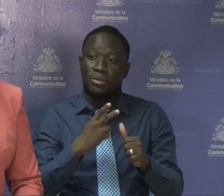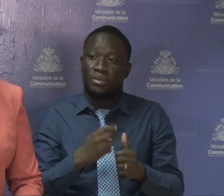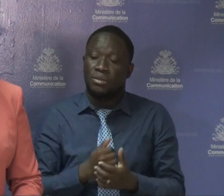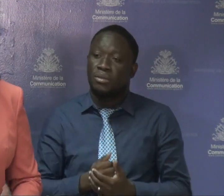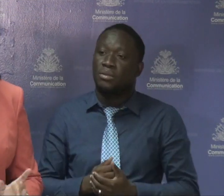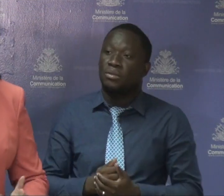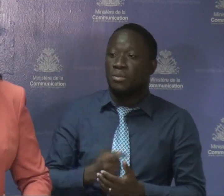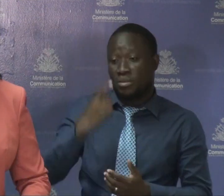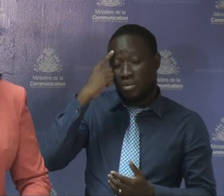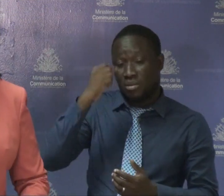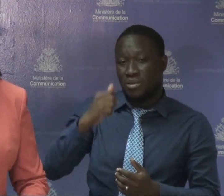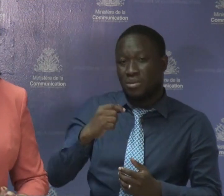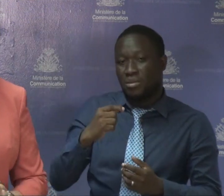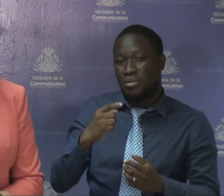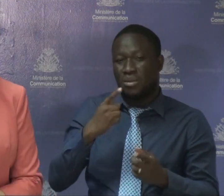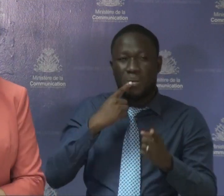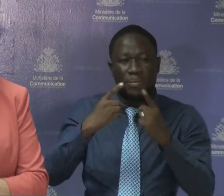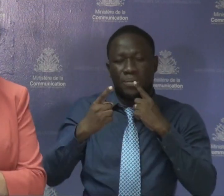question. Parce que